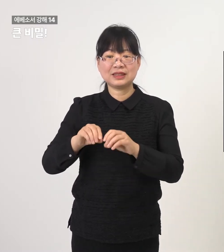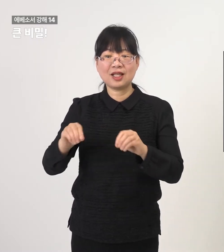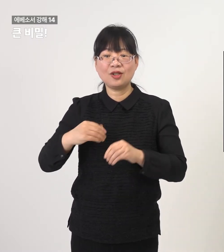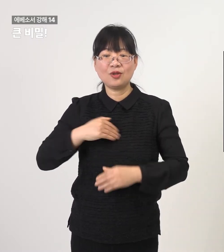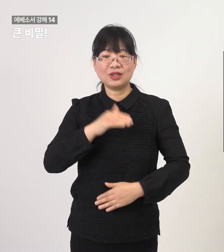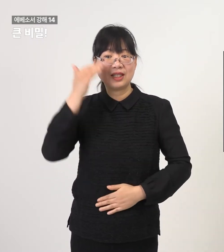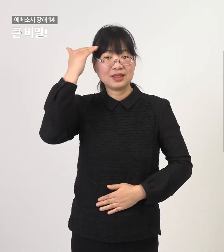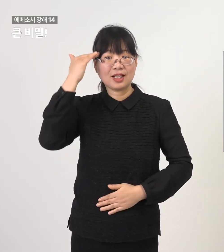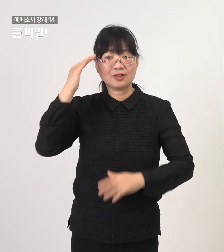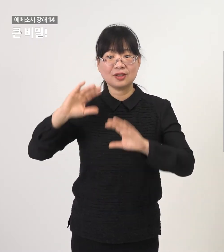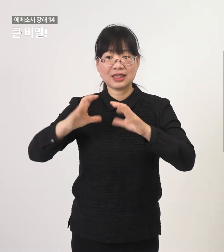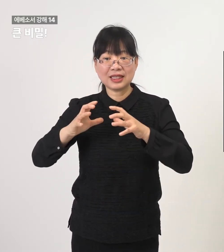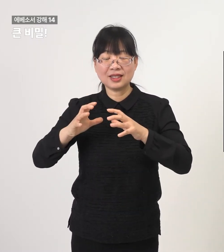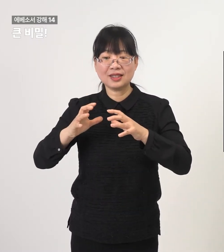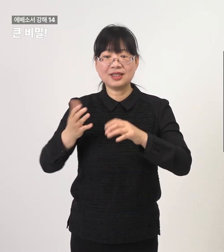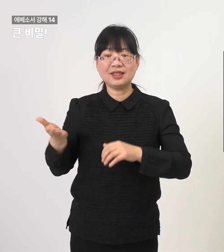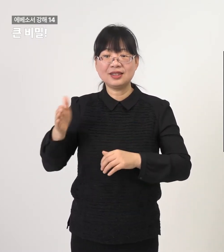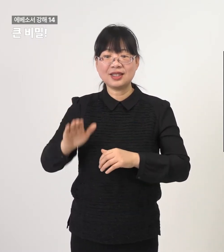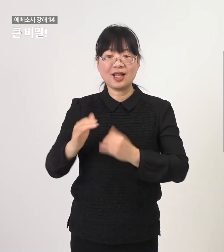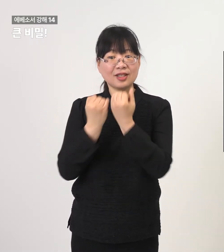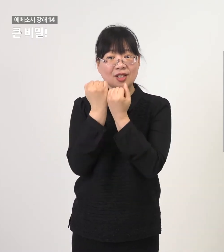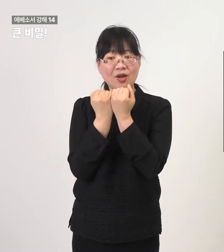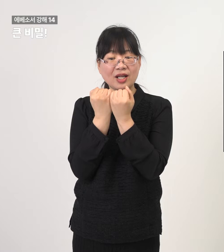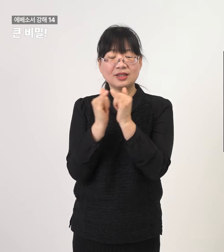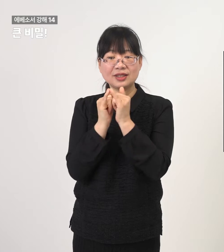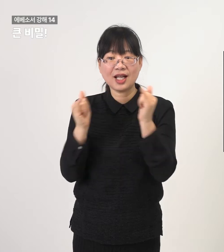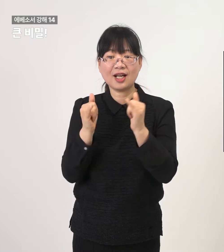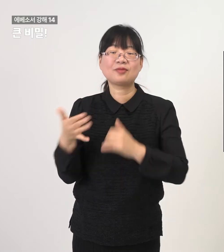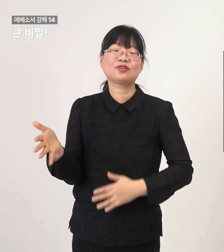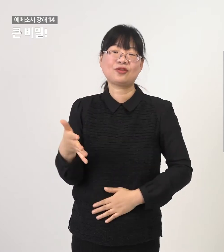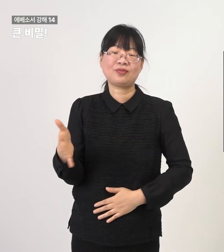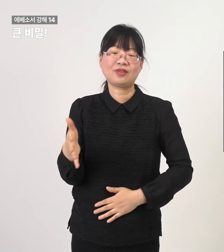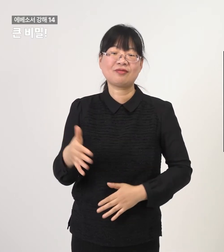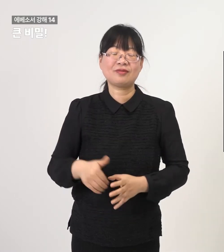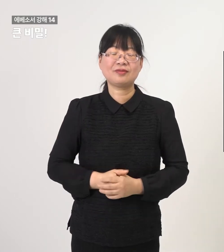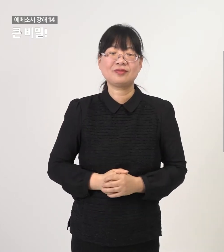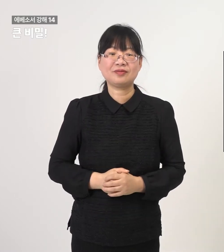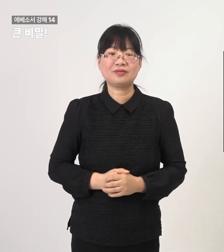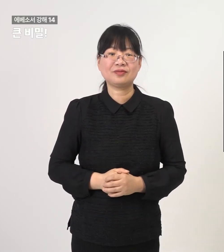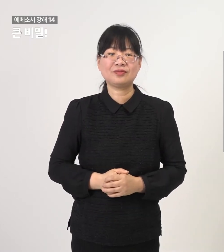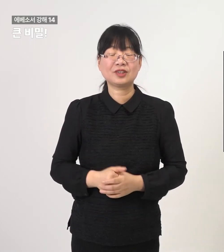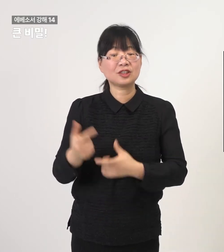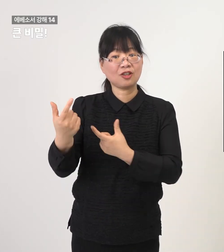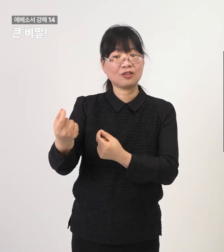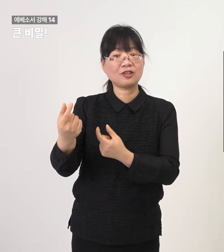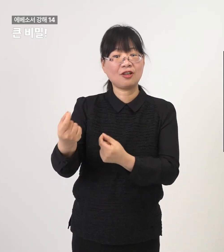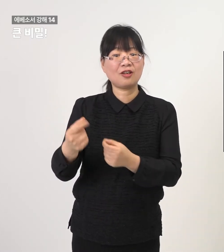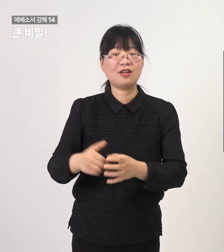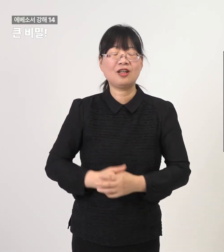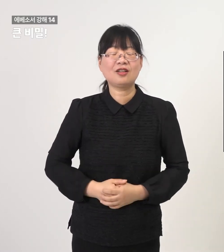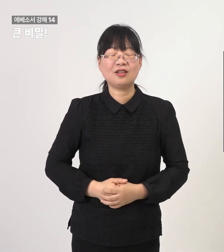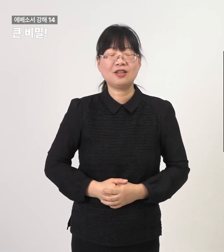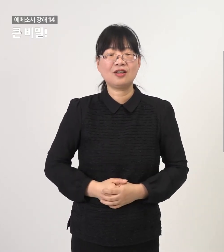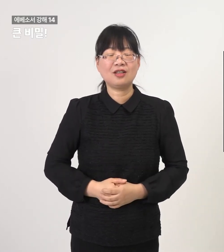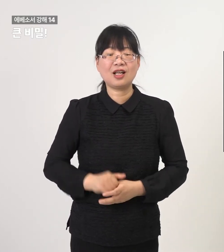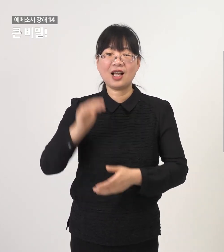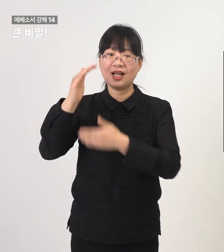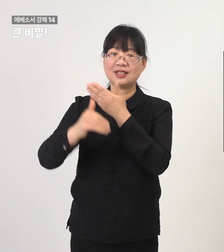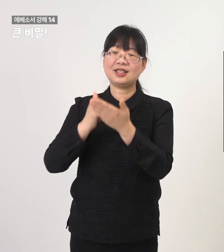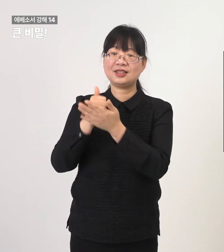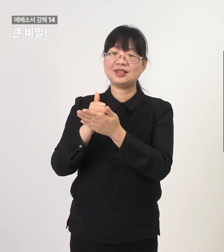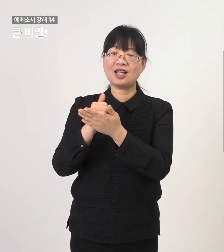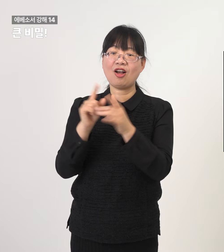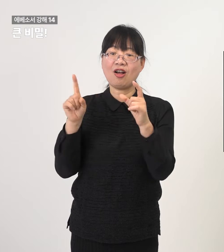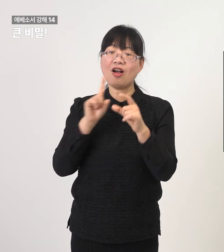우리 대한민국 땅인데 이루고 설명을 하는 사람은 없어요. 그와 같이 거기에